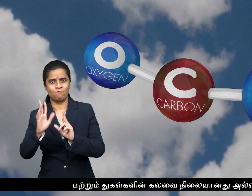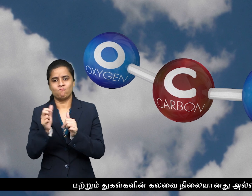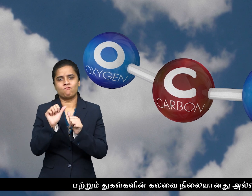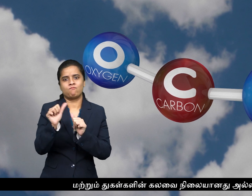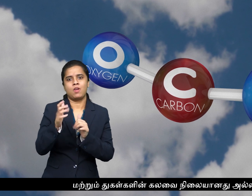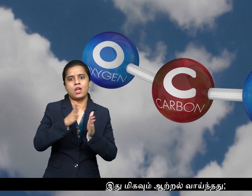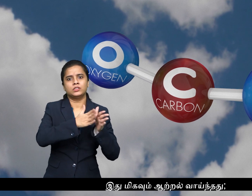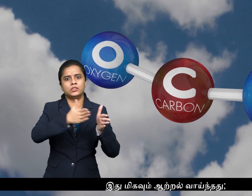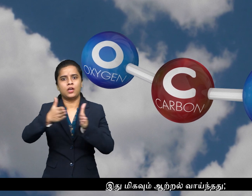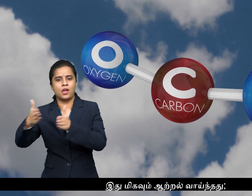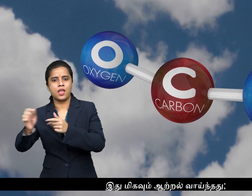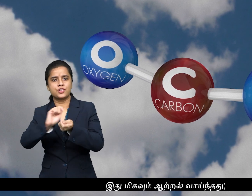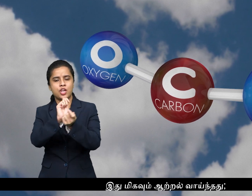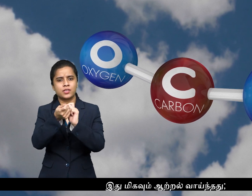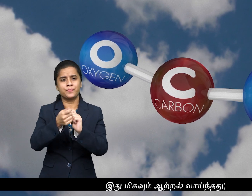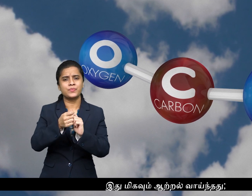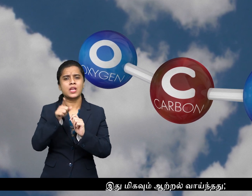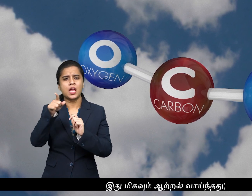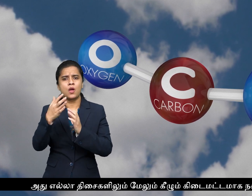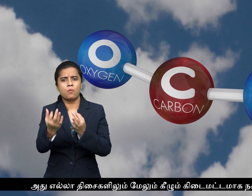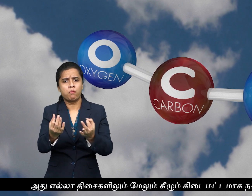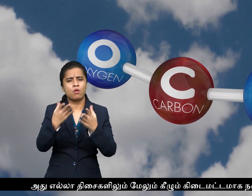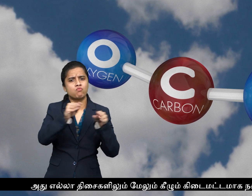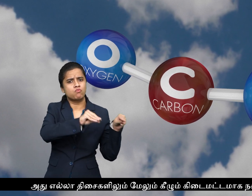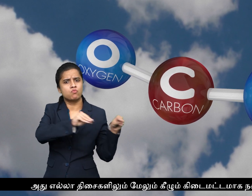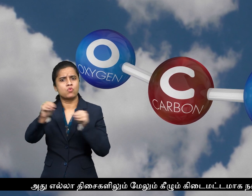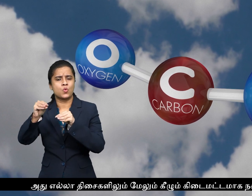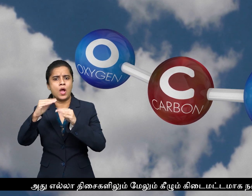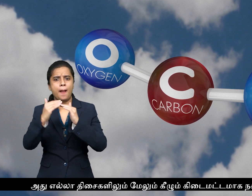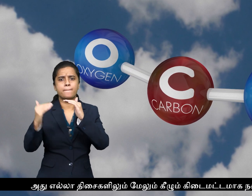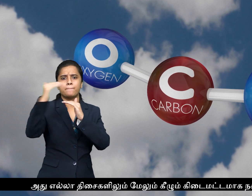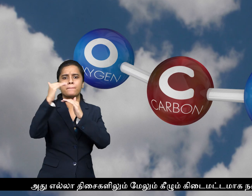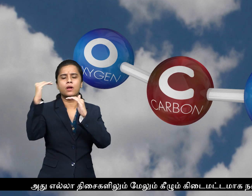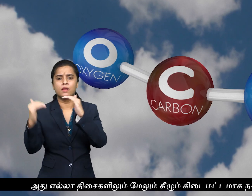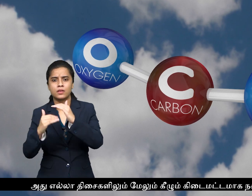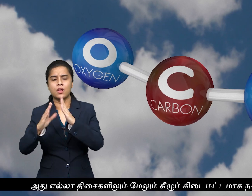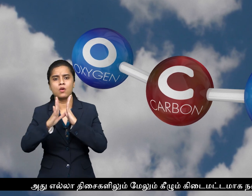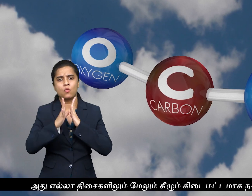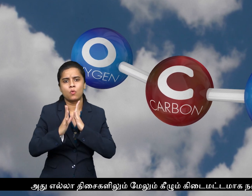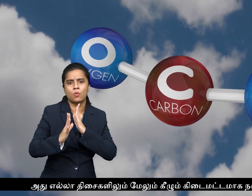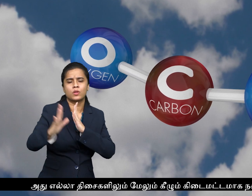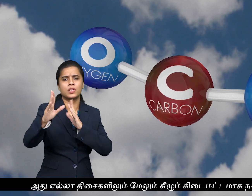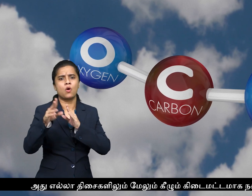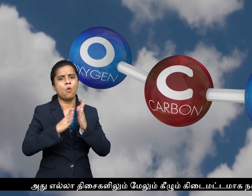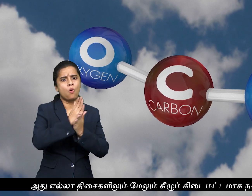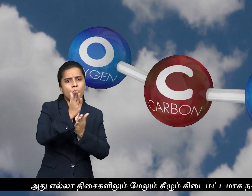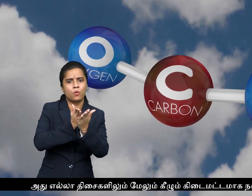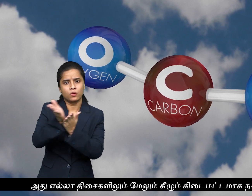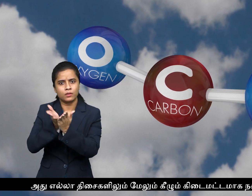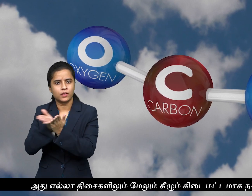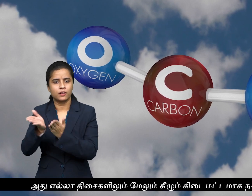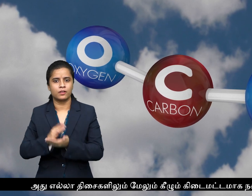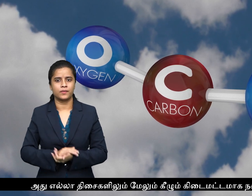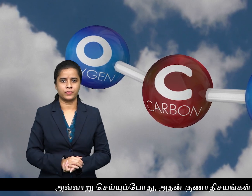நிலையானது அல்ல. இது மிகவும் ஆற்றல் வாய்ந்தது. அது எல்லா திசைகளிலும் மேலும் கீழும்